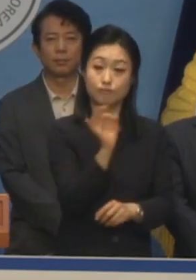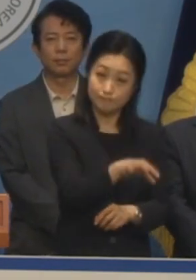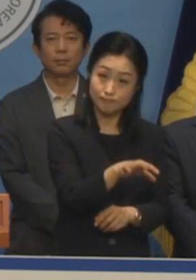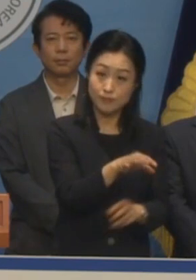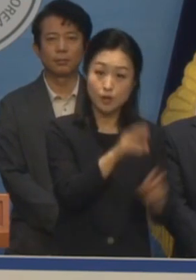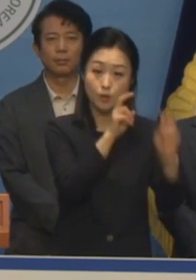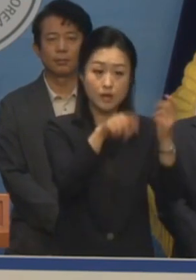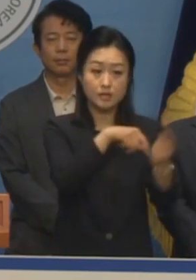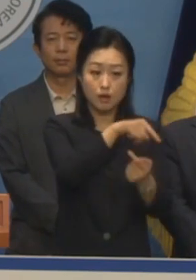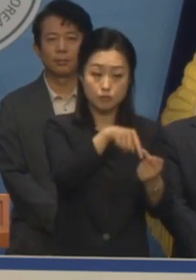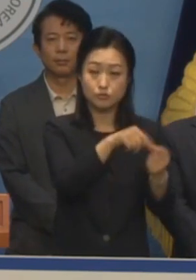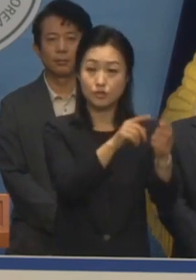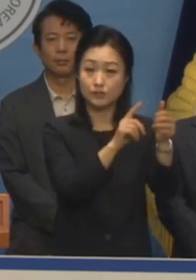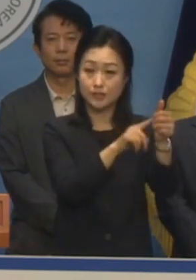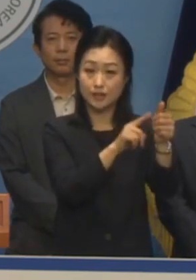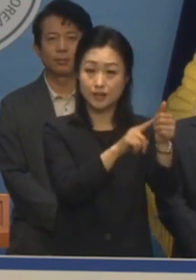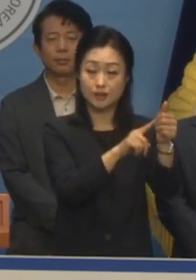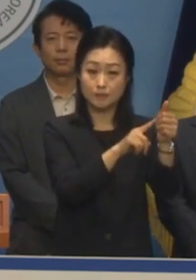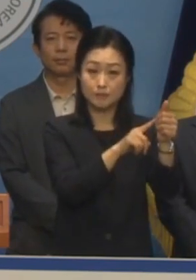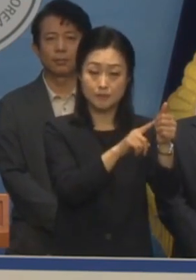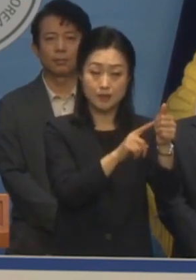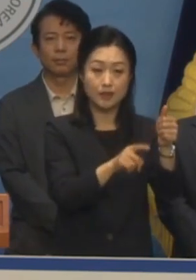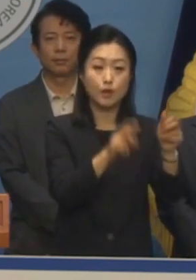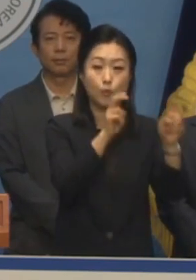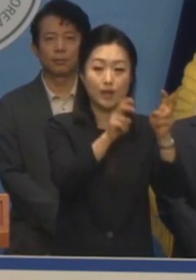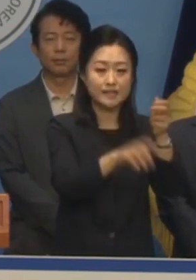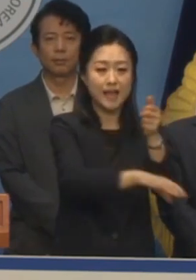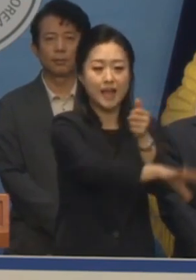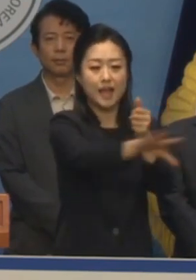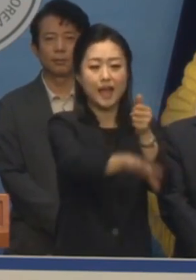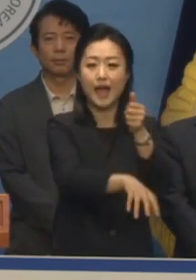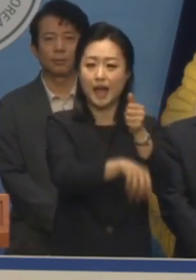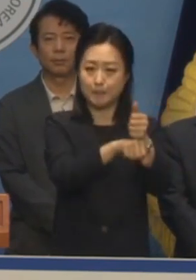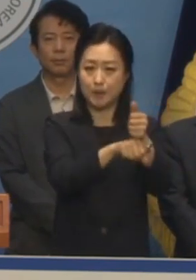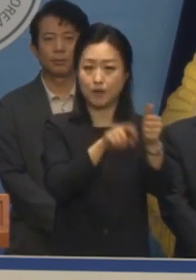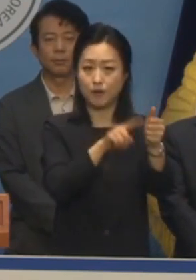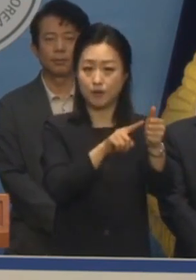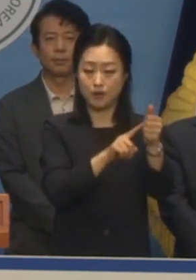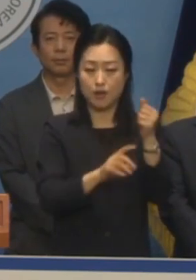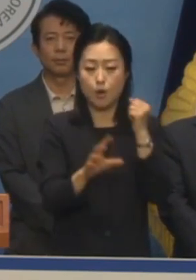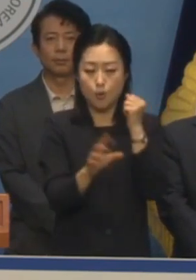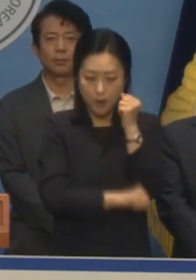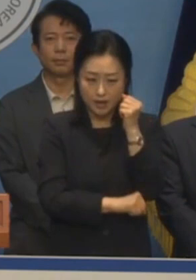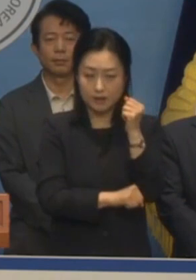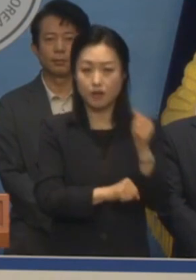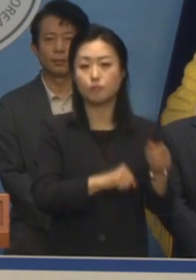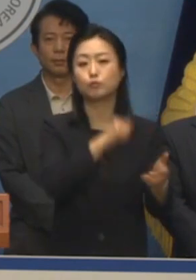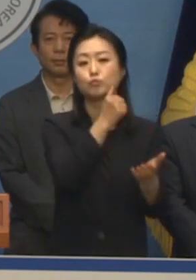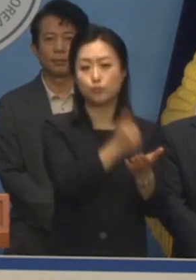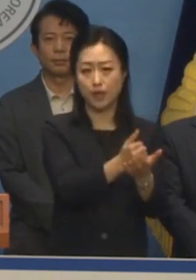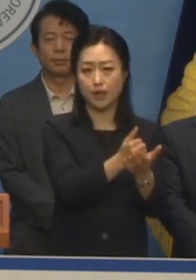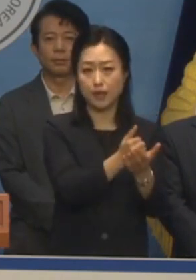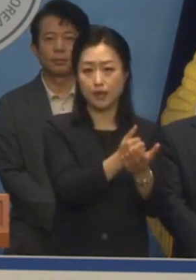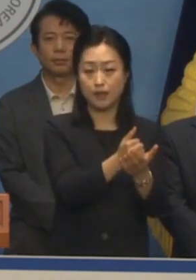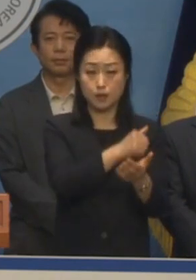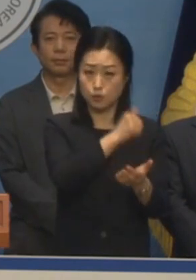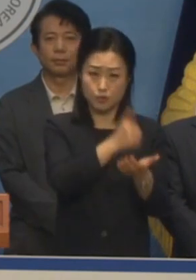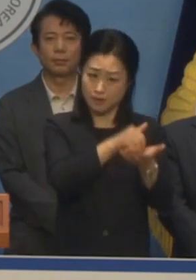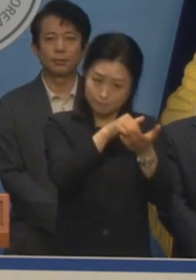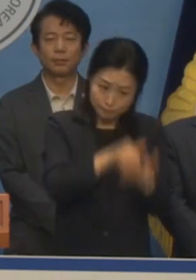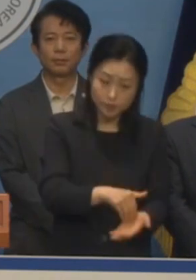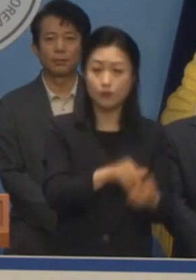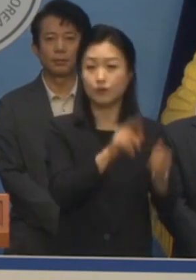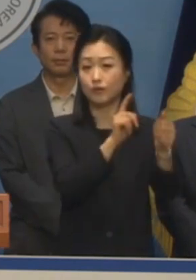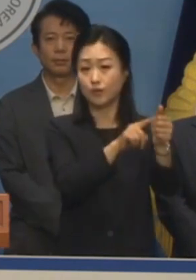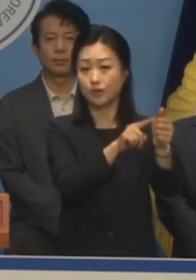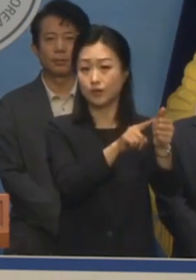경영진 내지 오너가 M&A 사용한다는 겁니다. 이런 것이 바로 횡령 배임, 특가법상의 중범죄에 해당하는